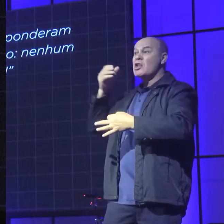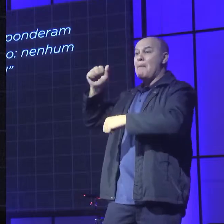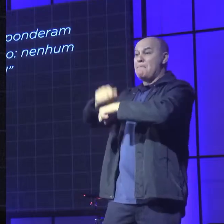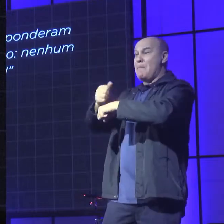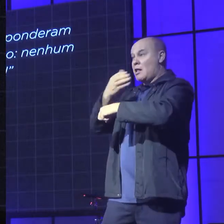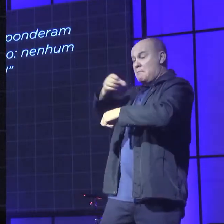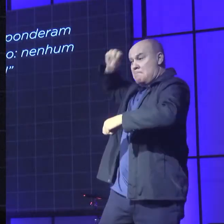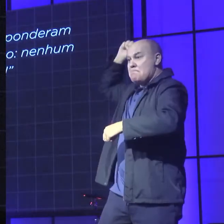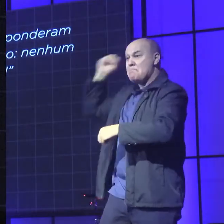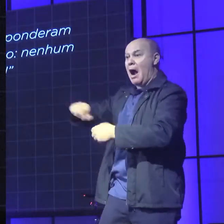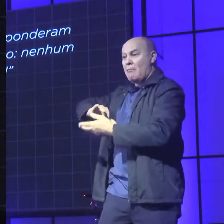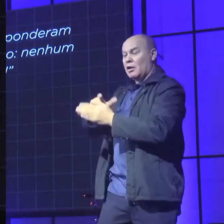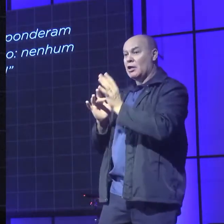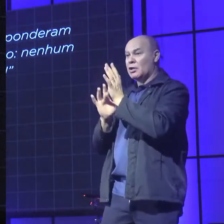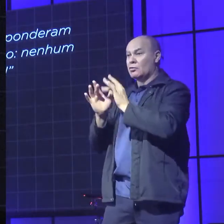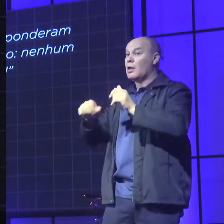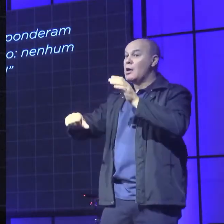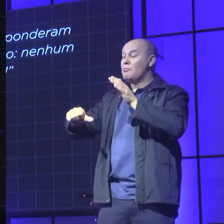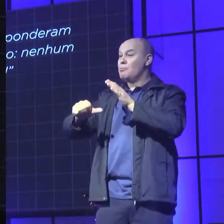você.